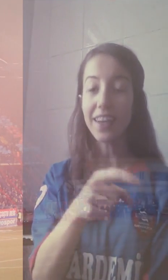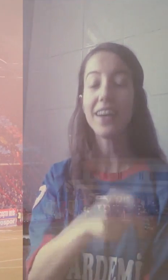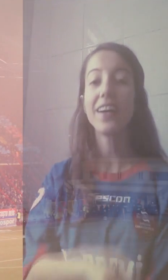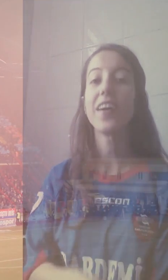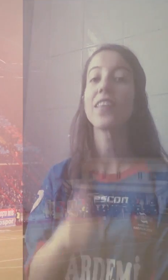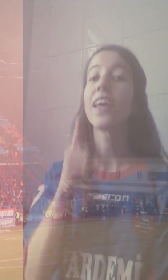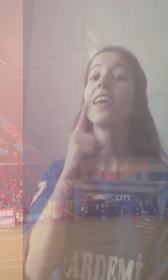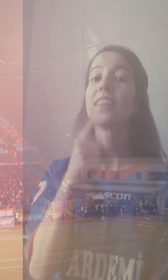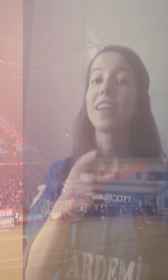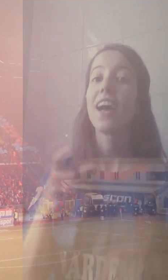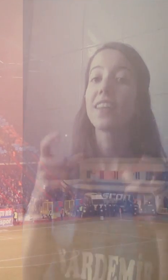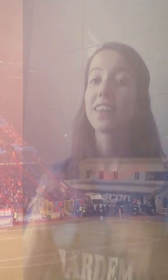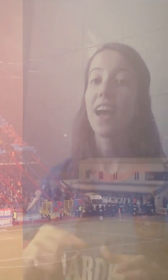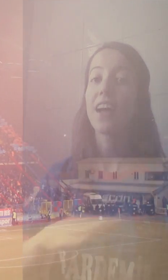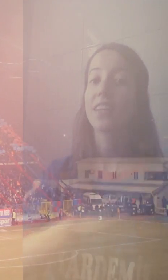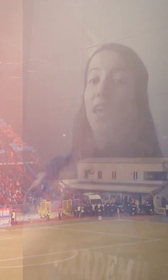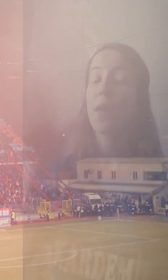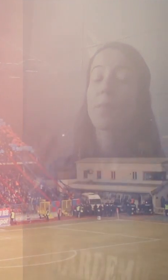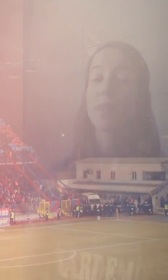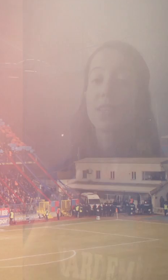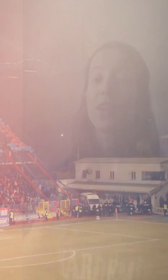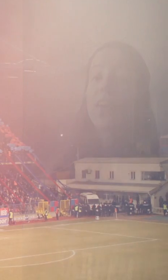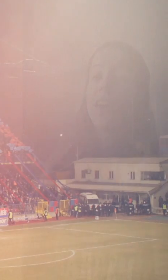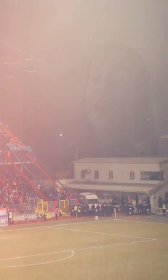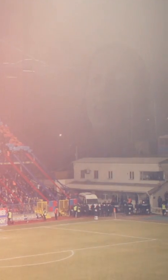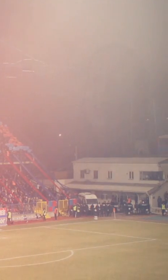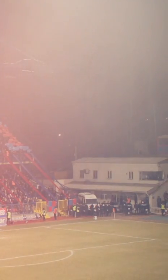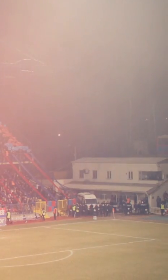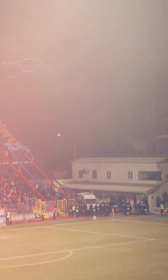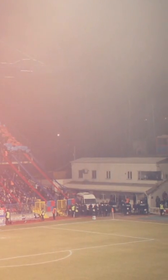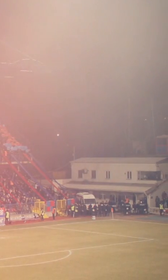sen sen nerde biz